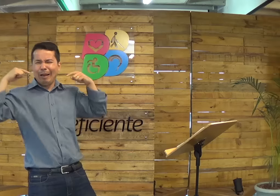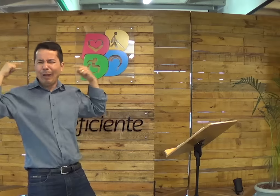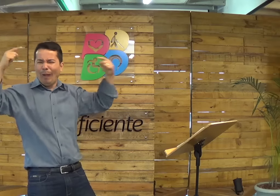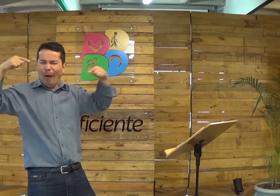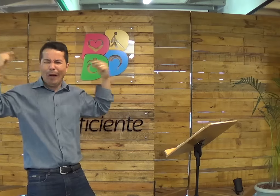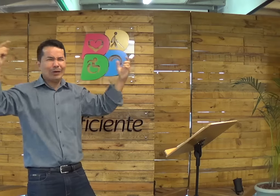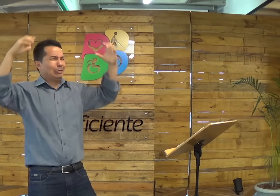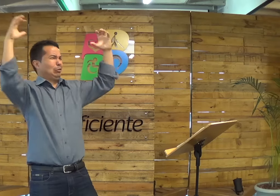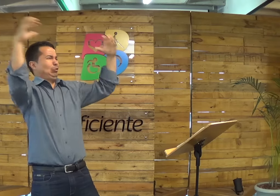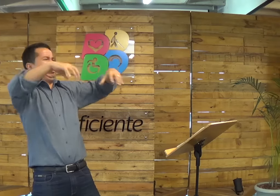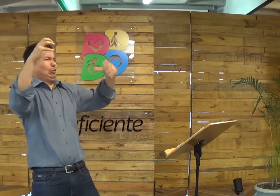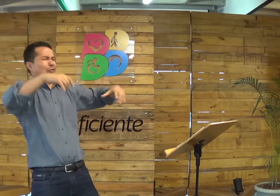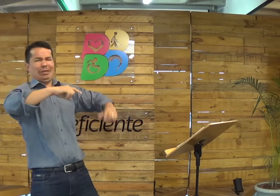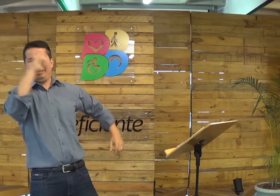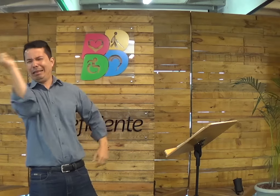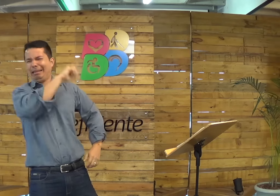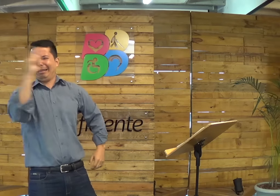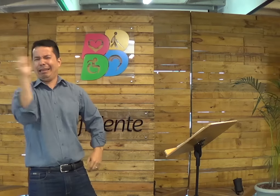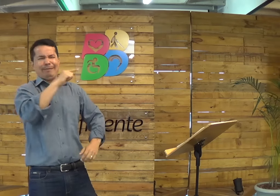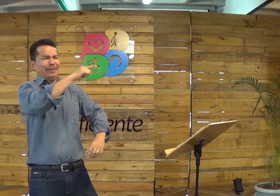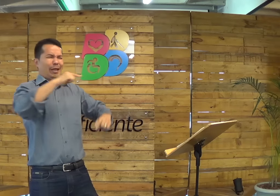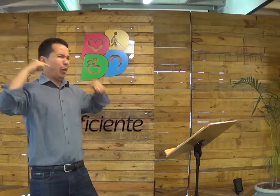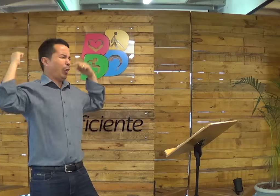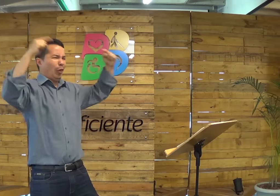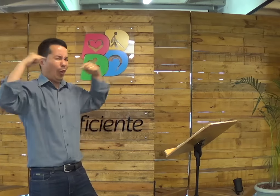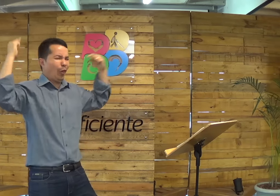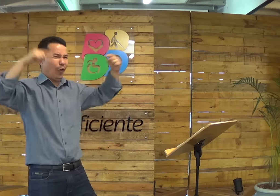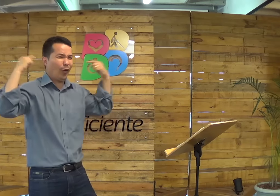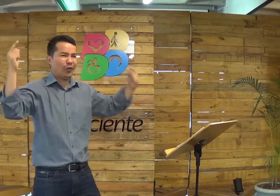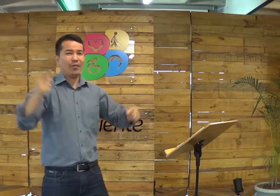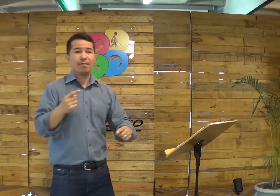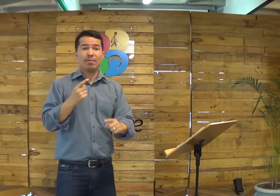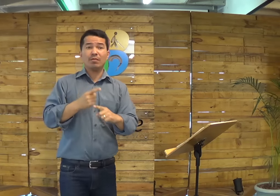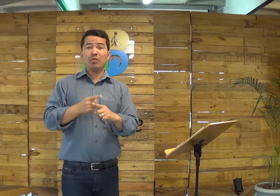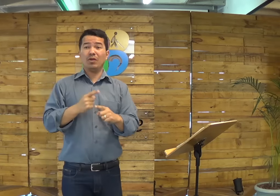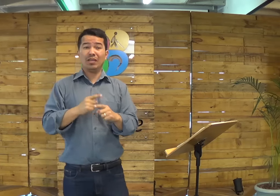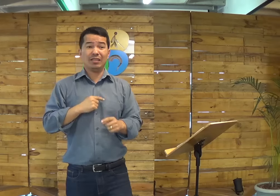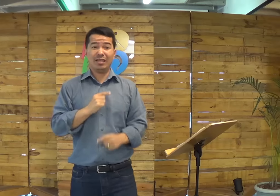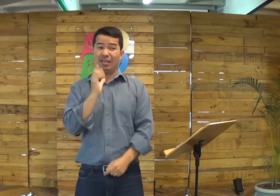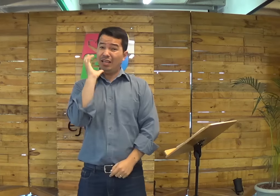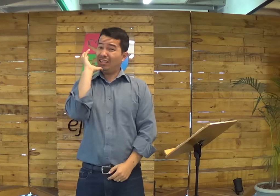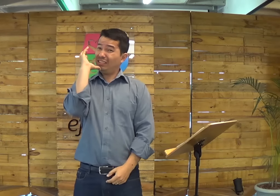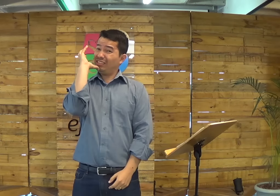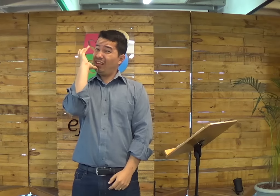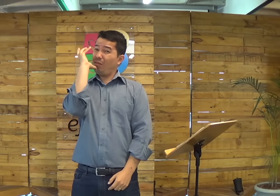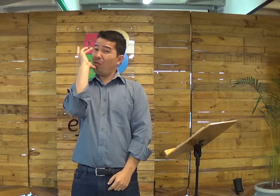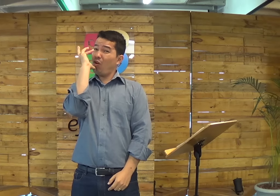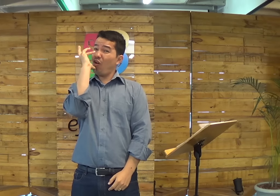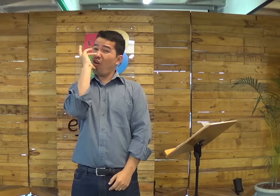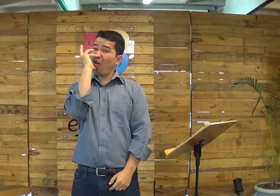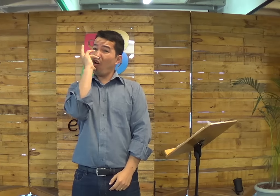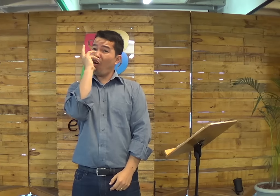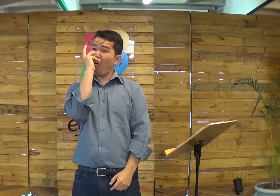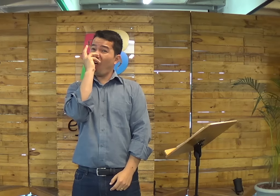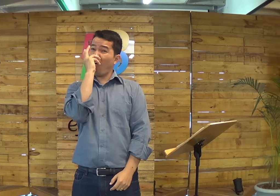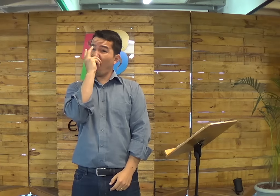risada você é maluco que chuva que nada você tá é louco né e parece